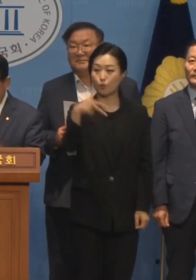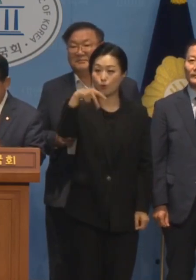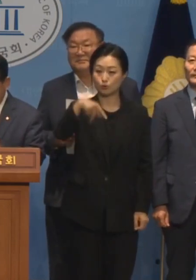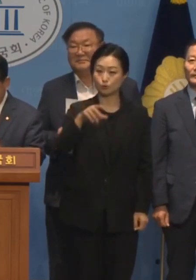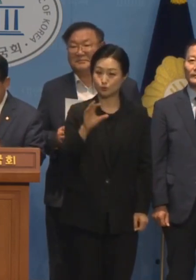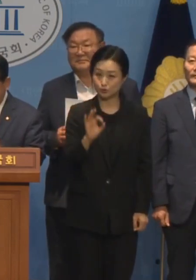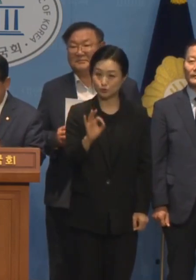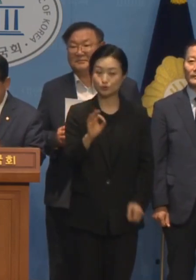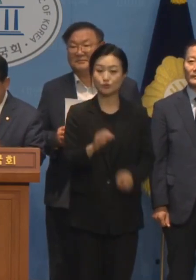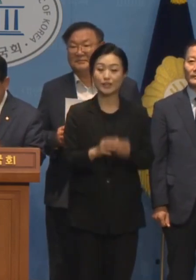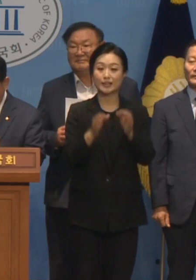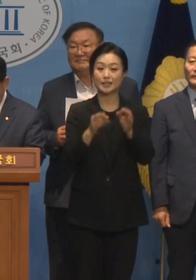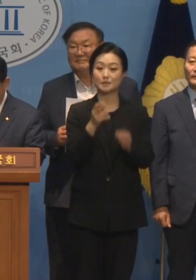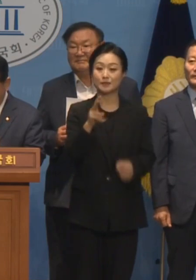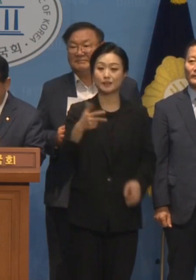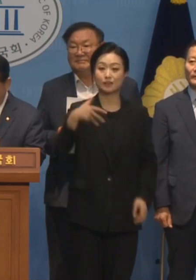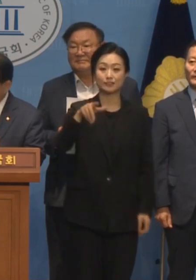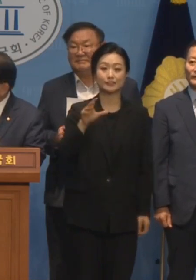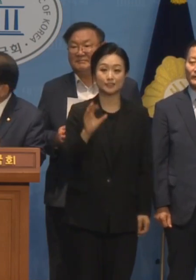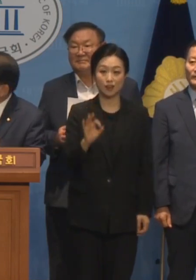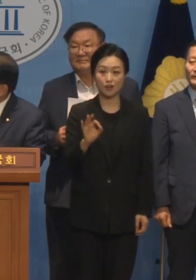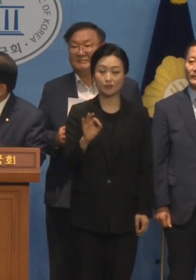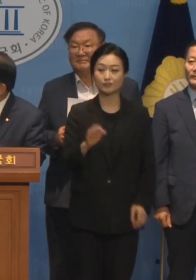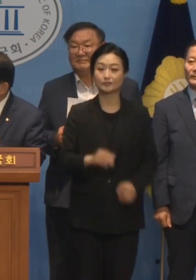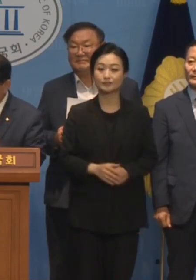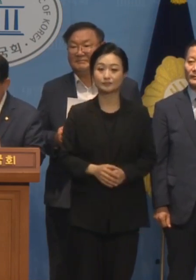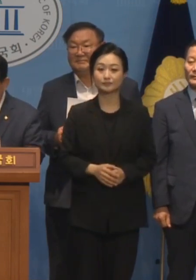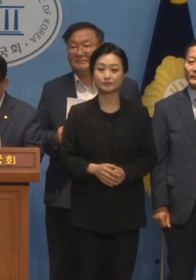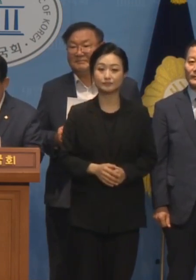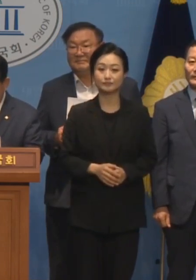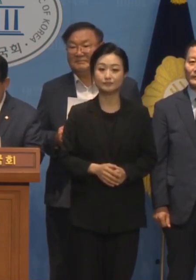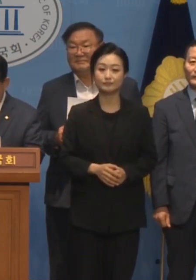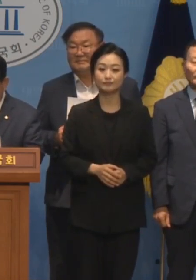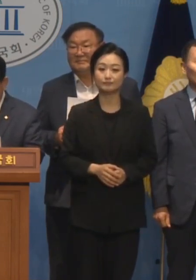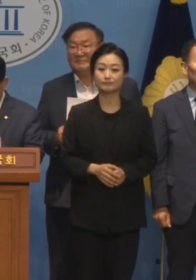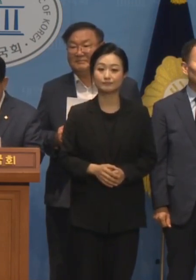오셨습니다. 김현정 의원님 오셨습니다.